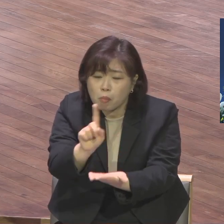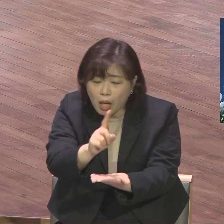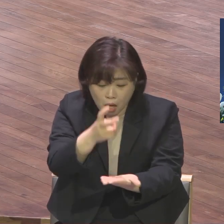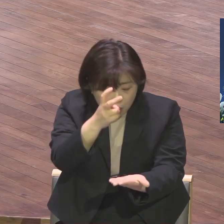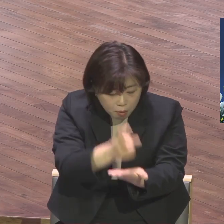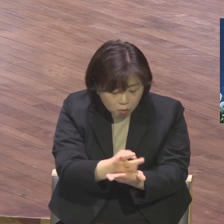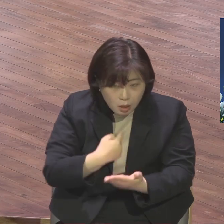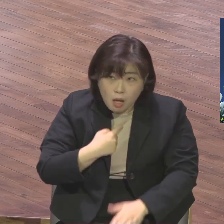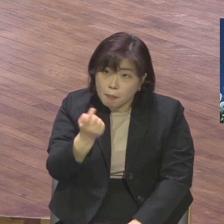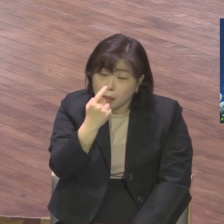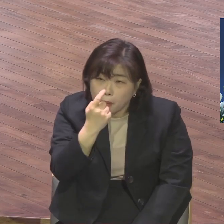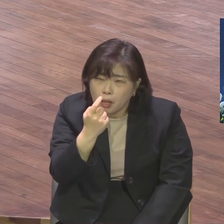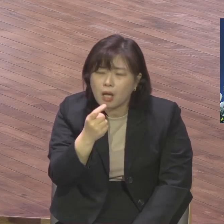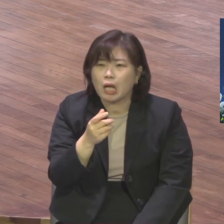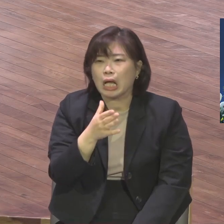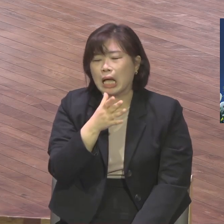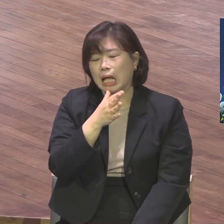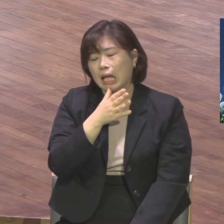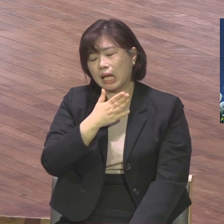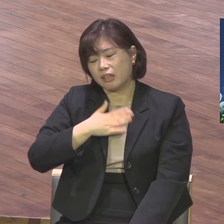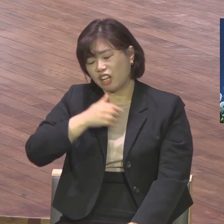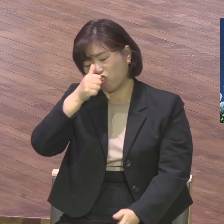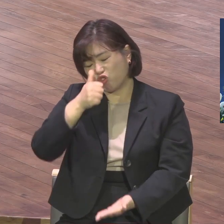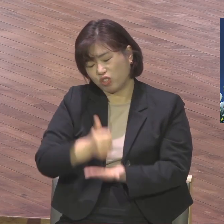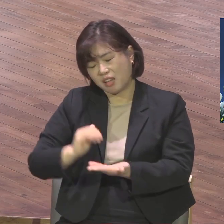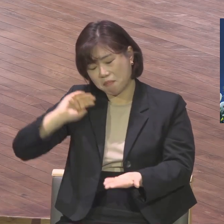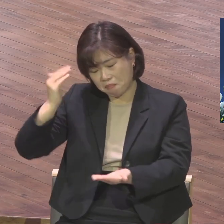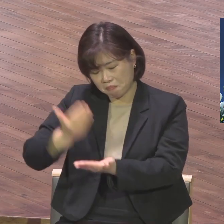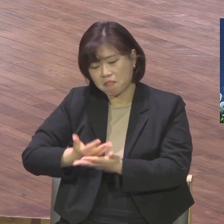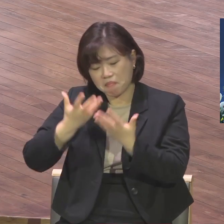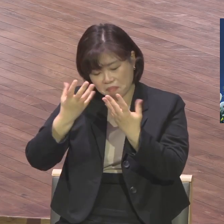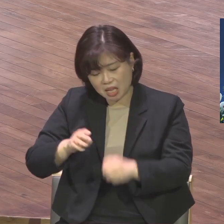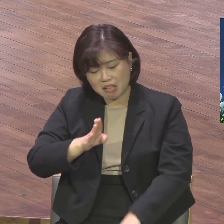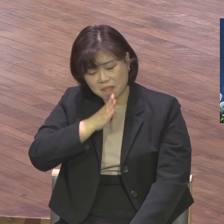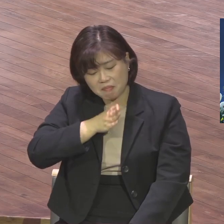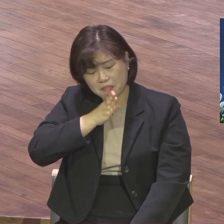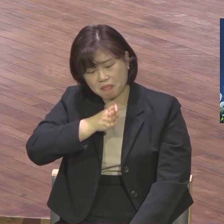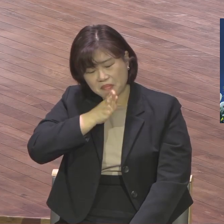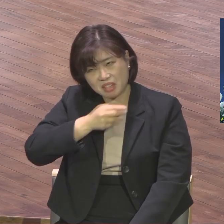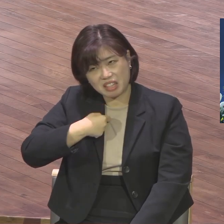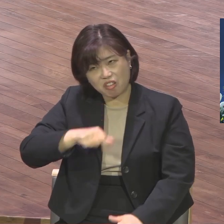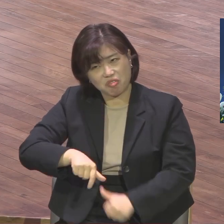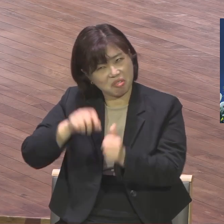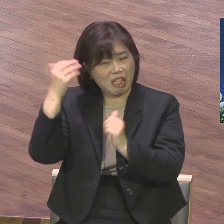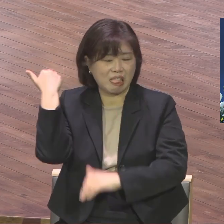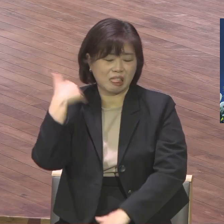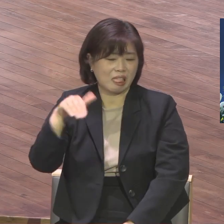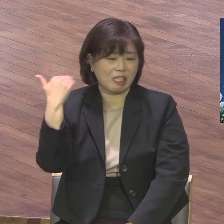모르지. 우리가 죄인인 줄 깨닫고 결국 우리의 모든 죄 문제를